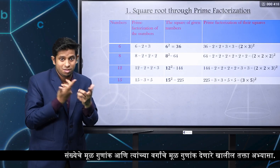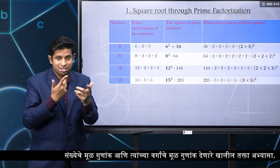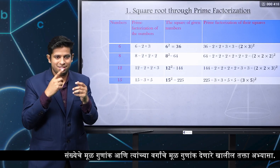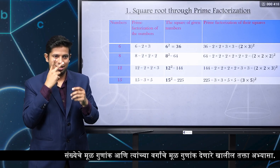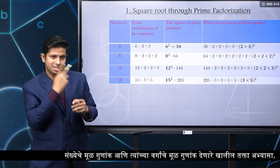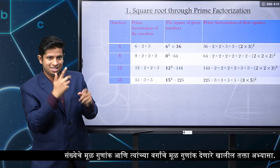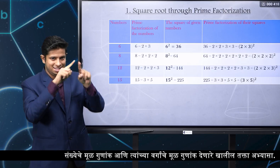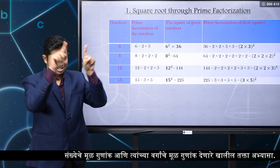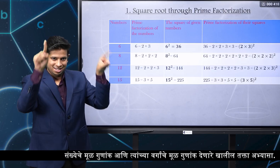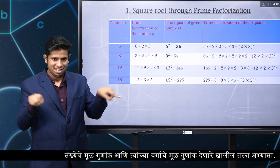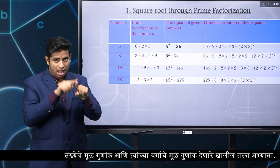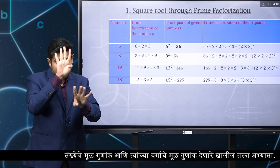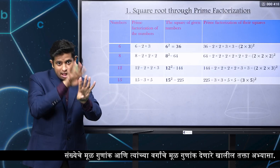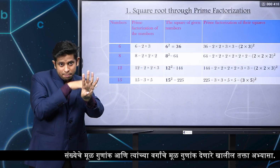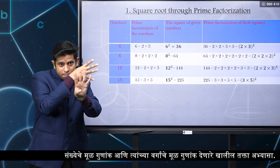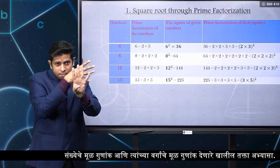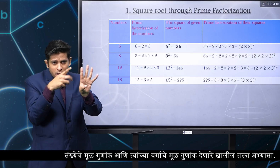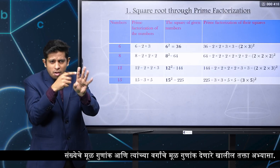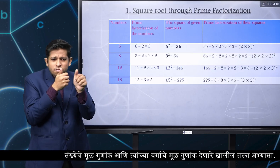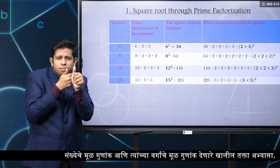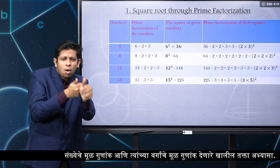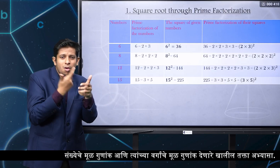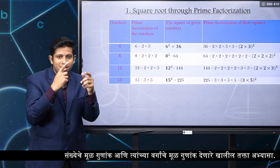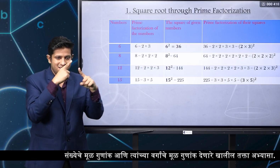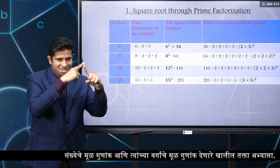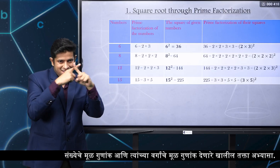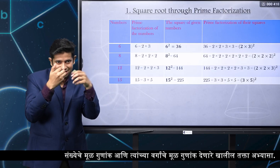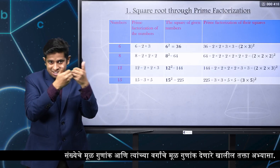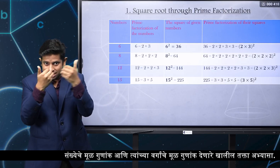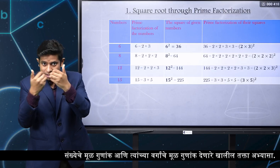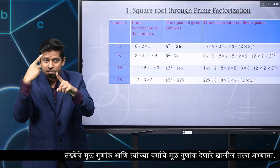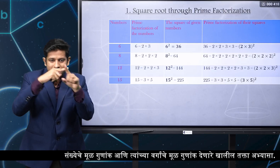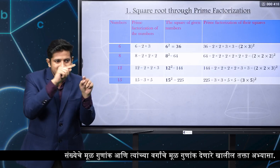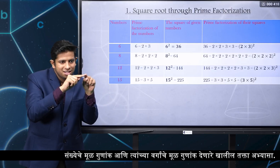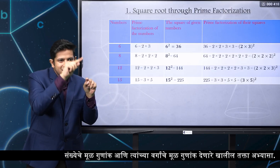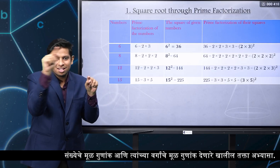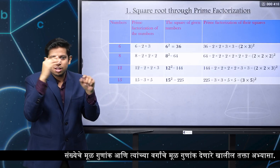संख्येचे मूळ गुणांक आणि त्याच्या वर्गाचे मूळ गुणांक देणारे खालील तक्ता तपासा.